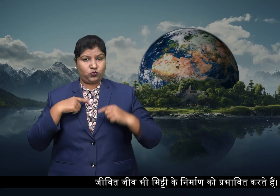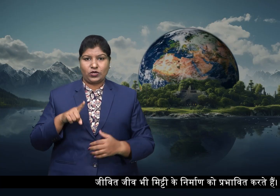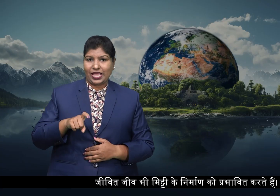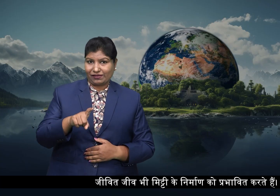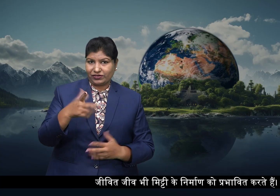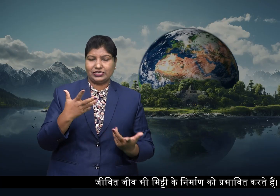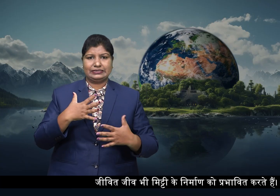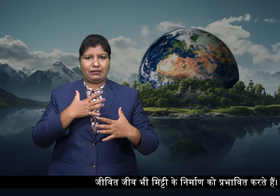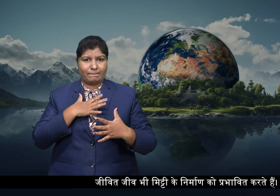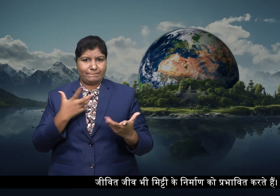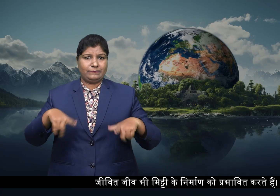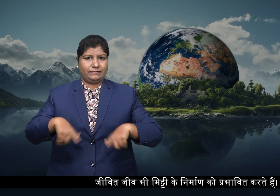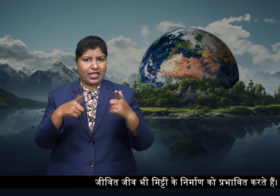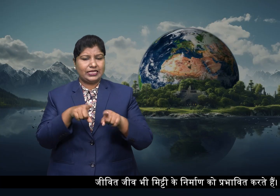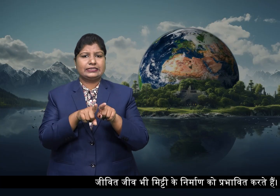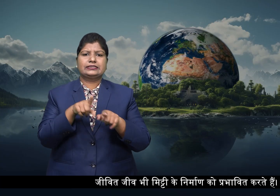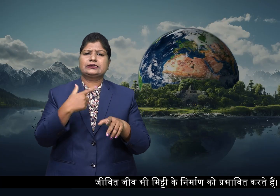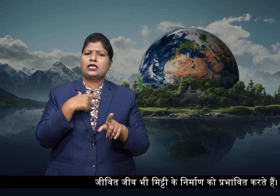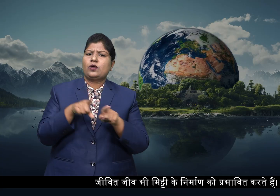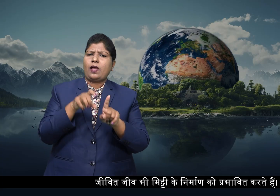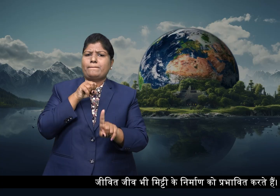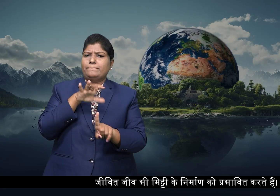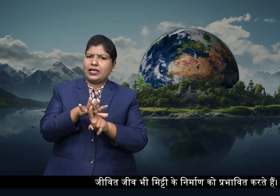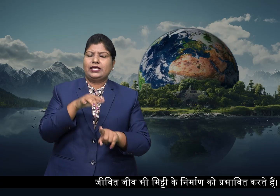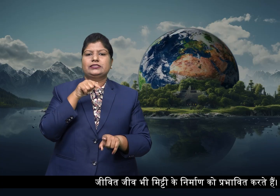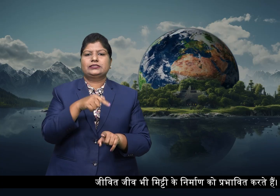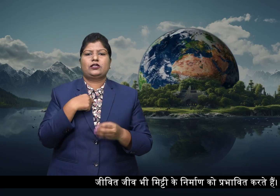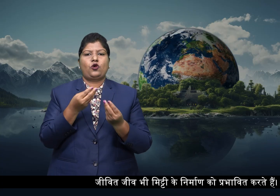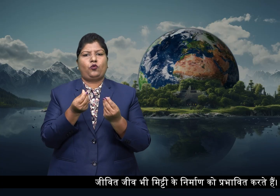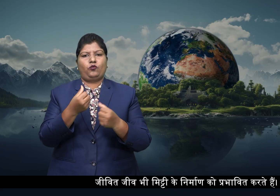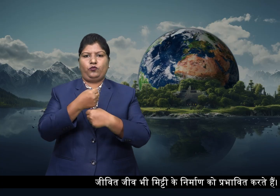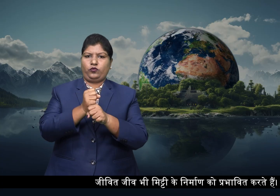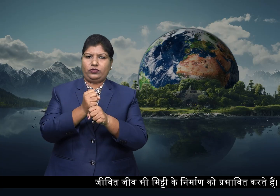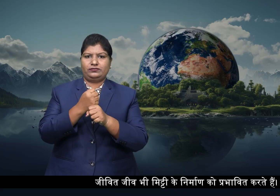जीवित जीव भी मिट्टी के निर्माण को प्रभावित करते हैं।